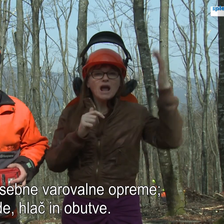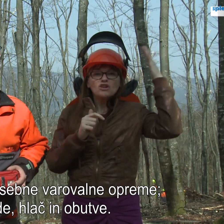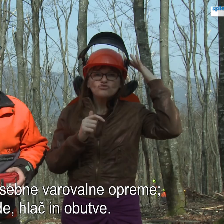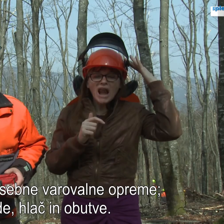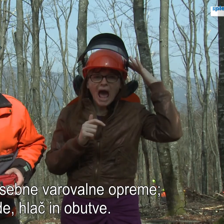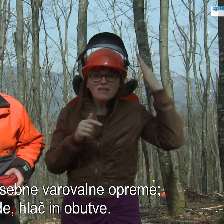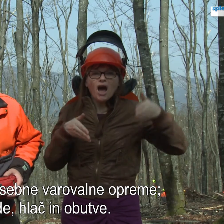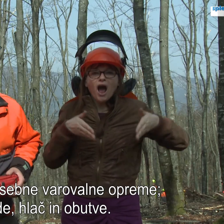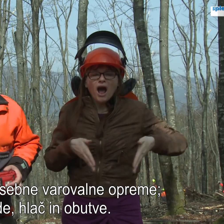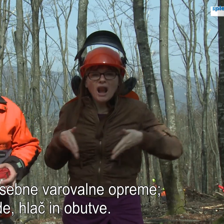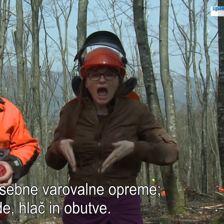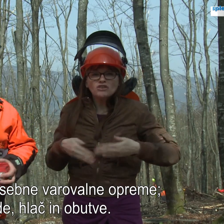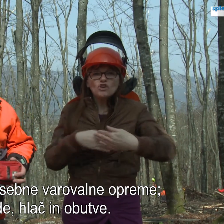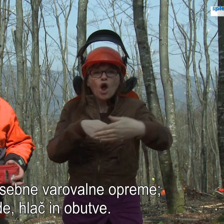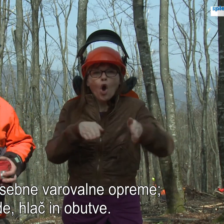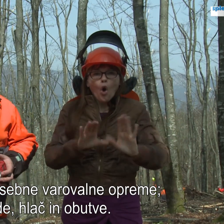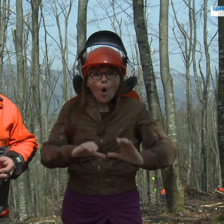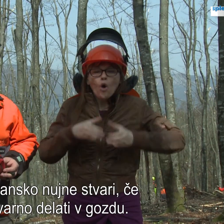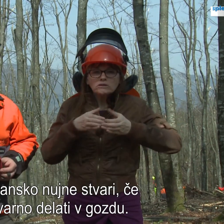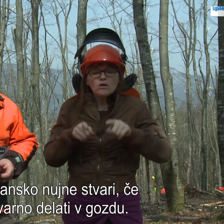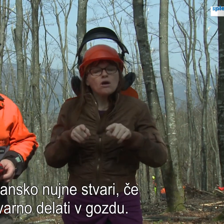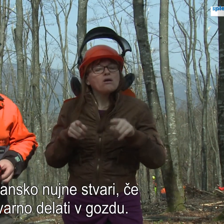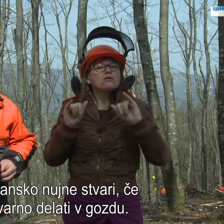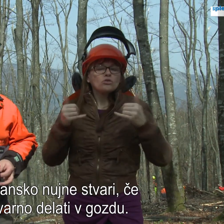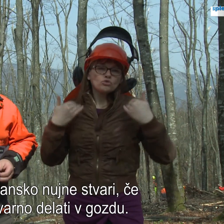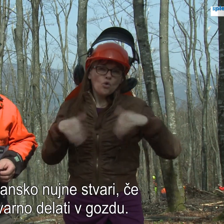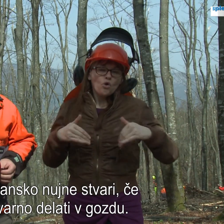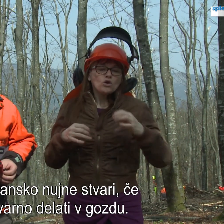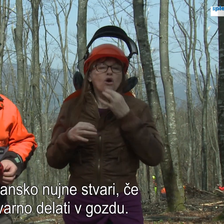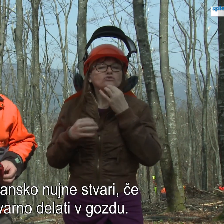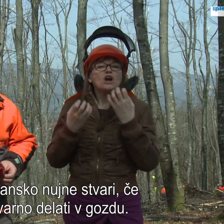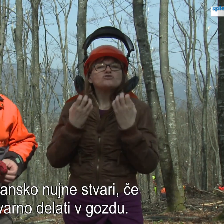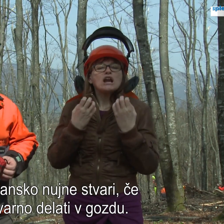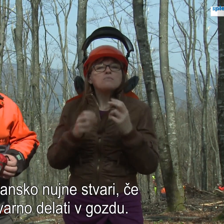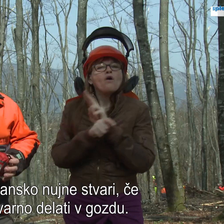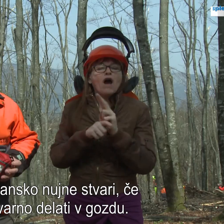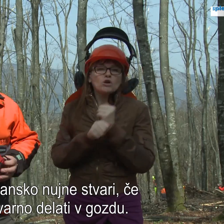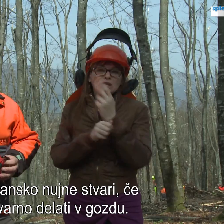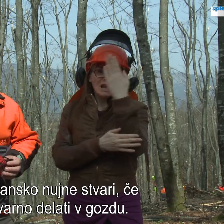čelade, hlače, gojzer. To je dejansko nujno, če želimo varno delati v gozdu.